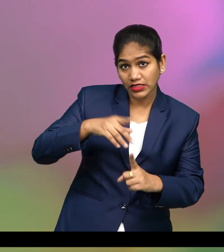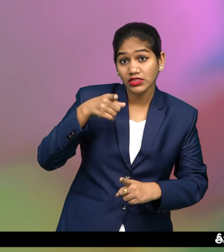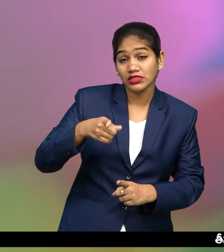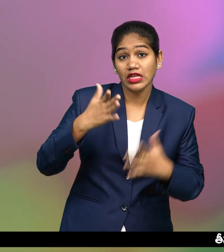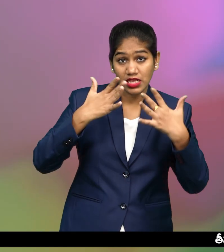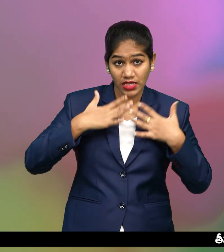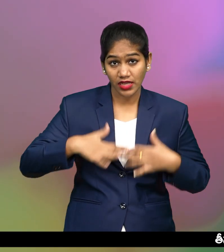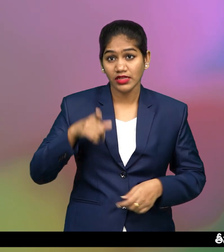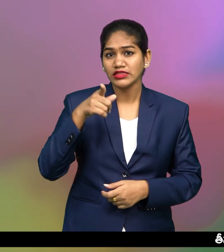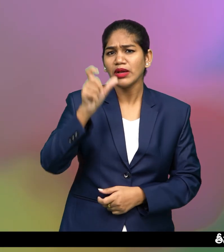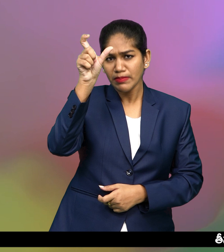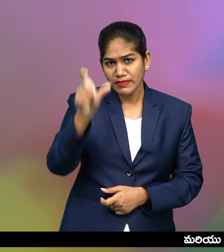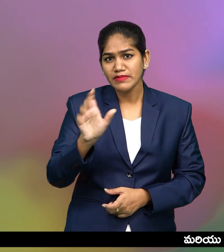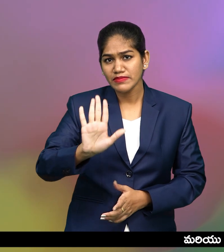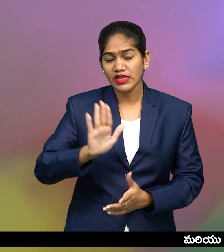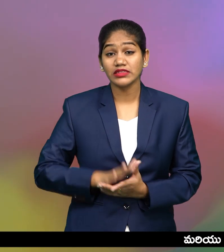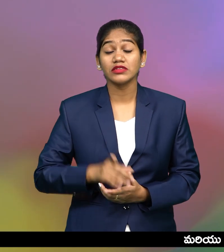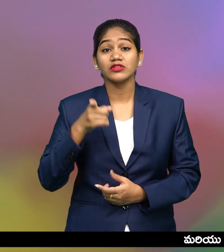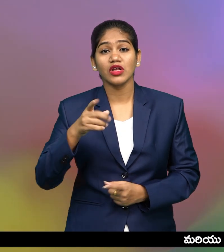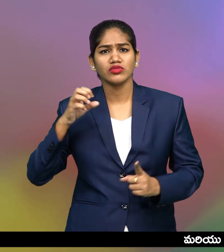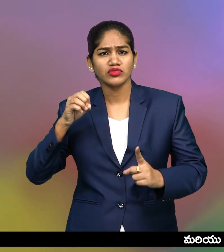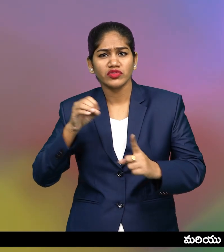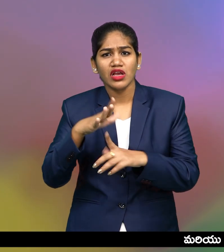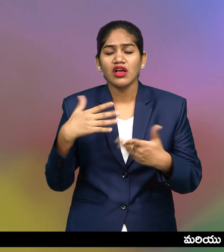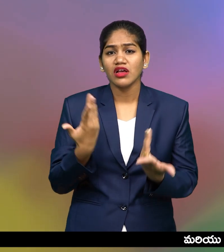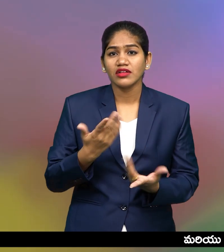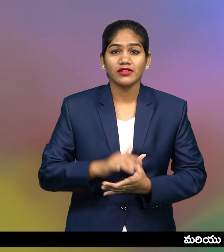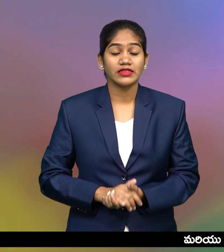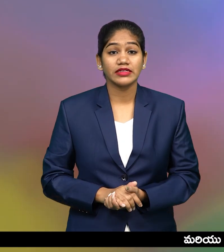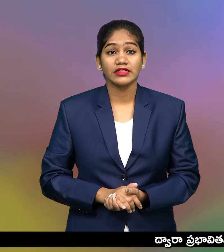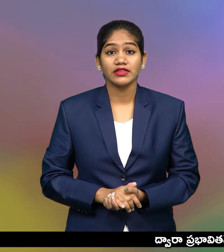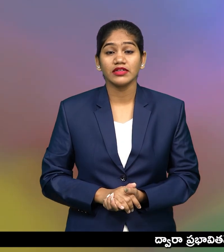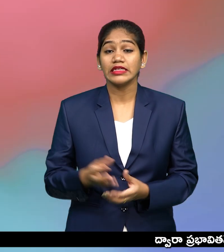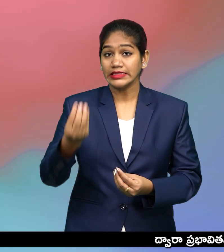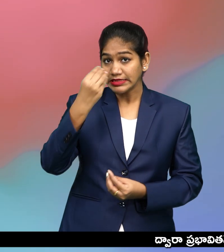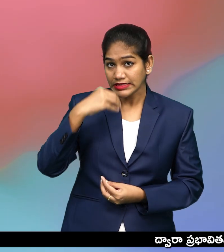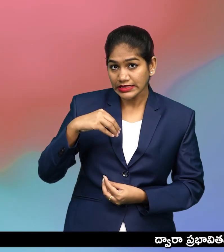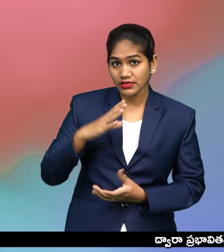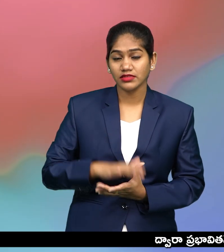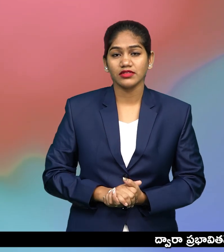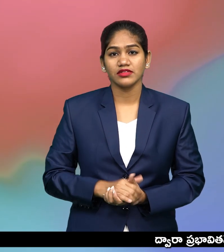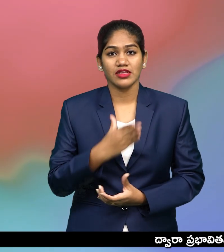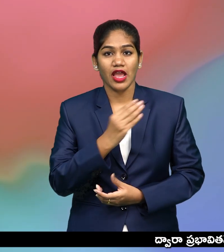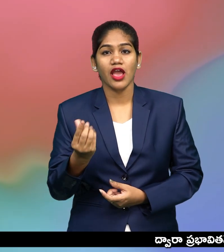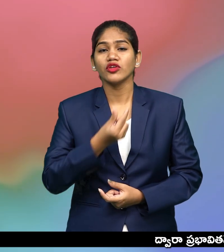పోషకాలను తీసుకోవడం ద్వారా మరియు వినియోగించడం ద్వారా ప్రభావితమైన వ్యక్తి యొక్క ఆరోగ్య స్థితిని